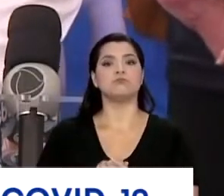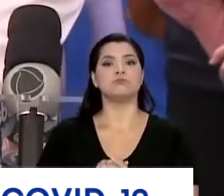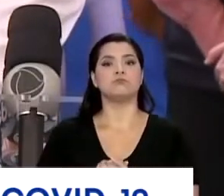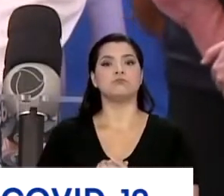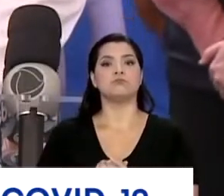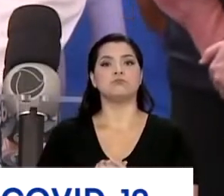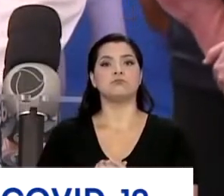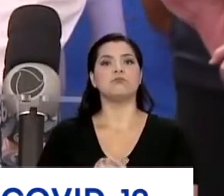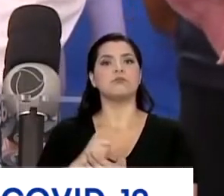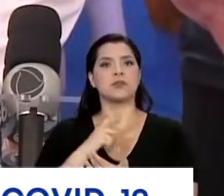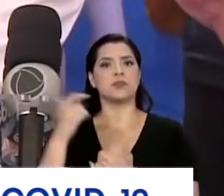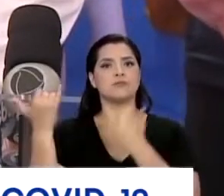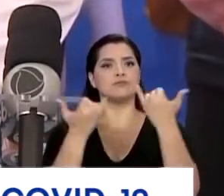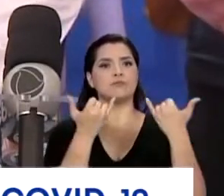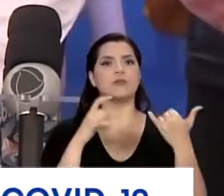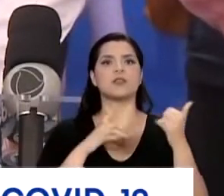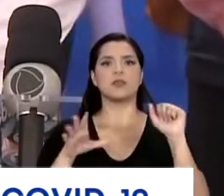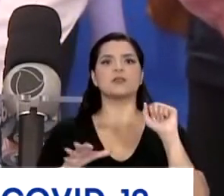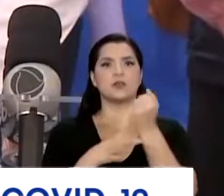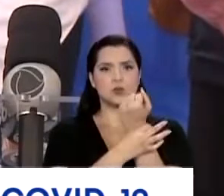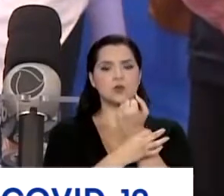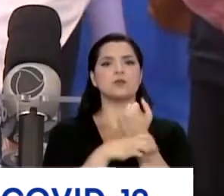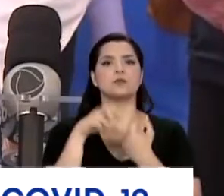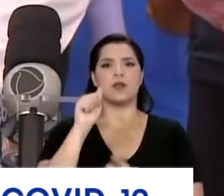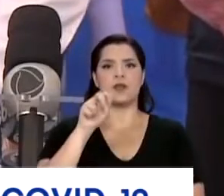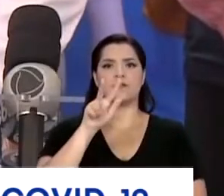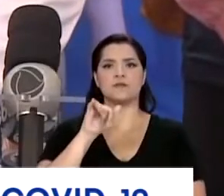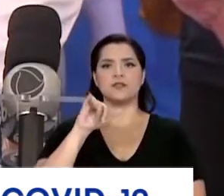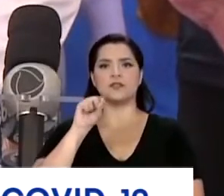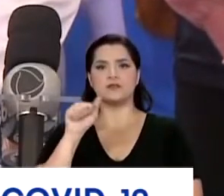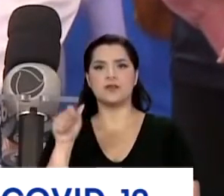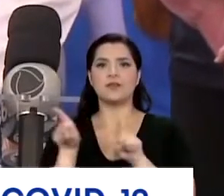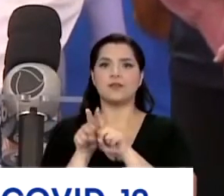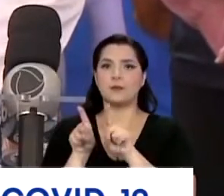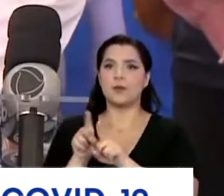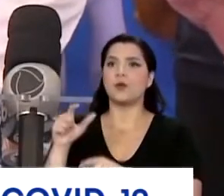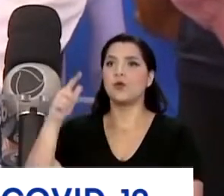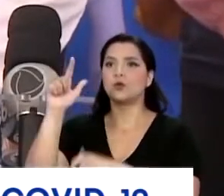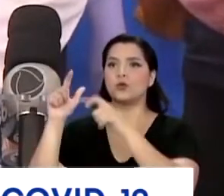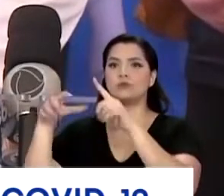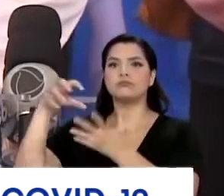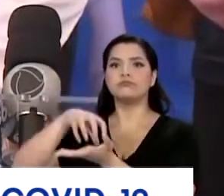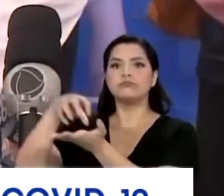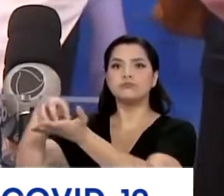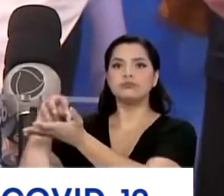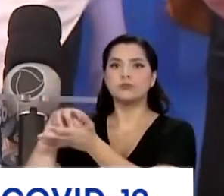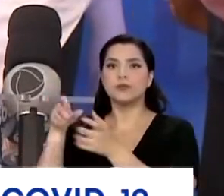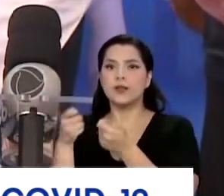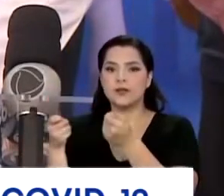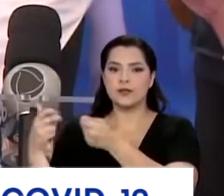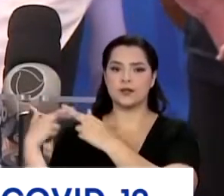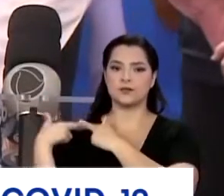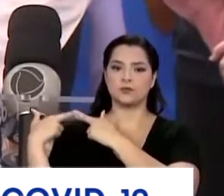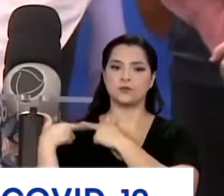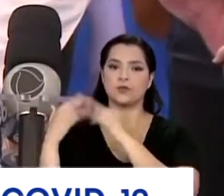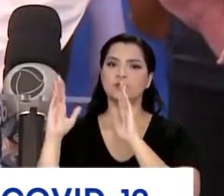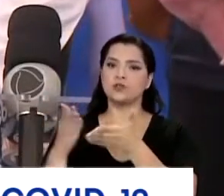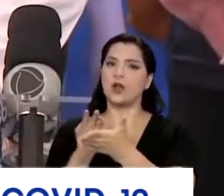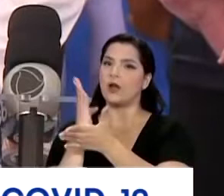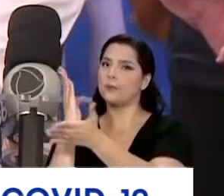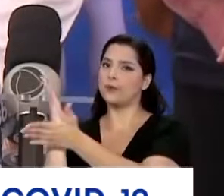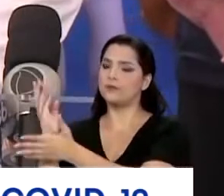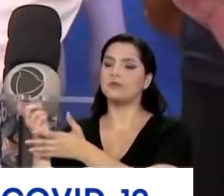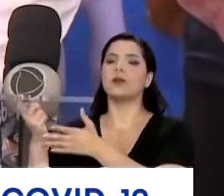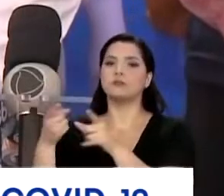segurança atestada não só pela Anvisa, mas por outras agências regulatórias para aplicação dessas vacinas